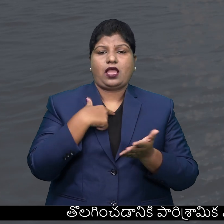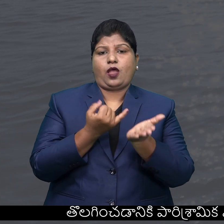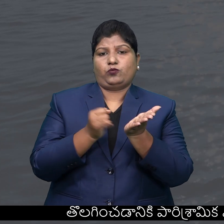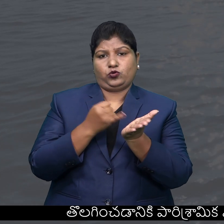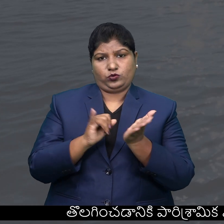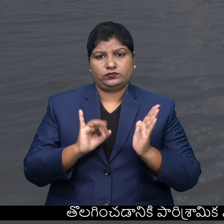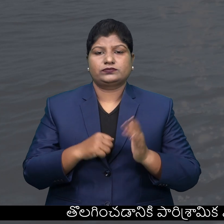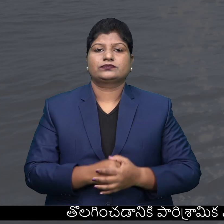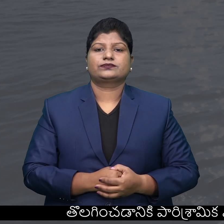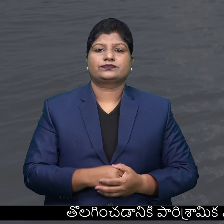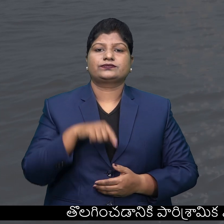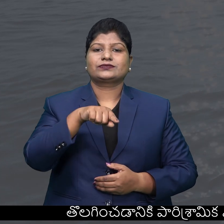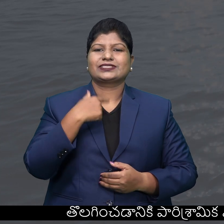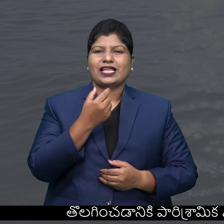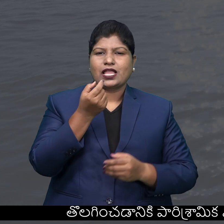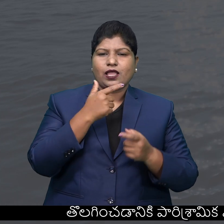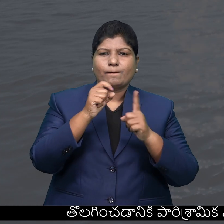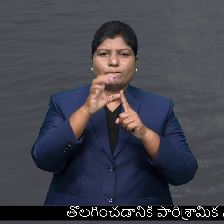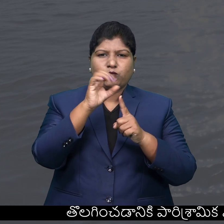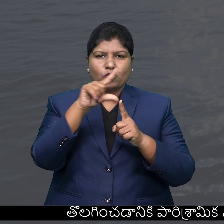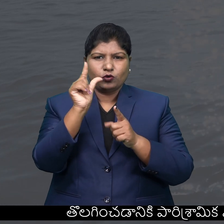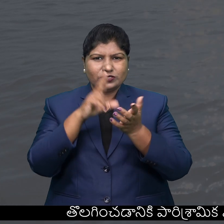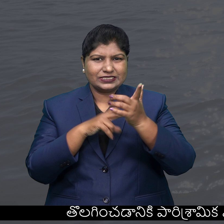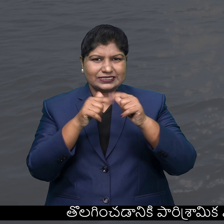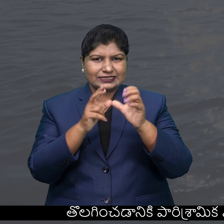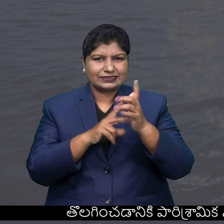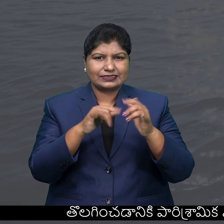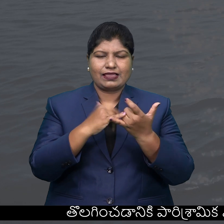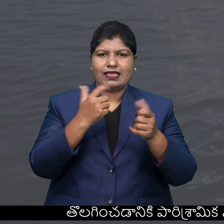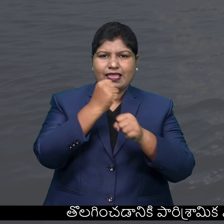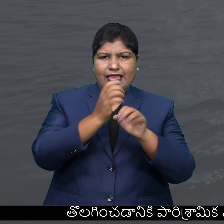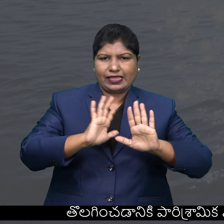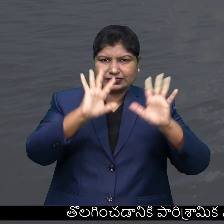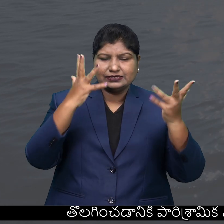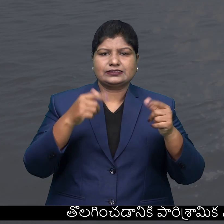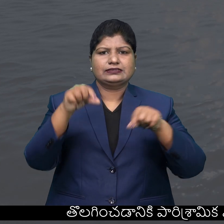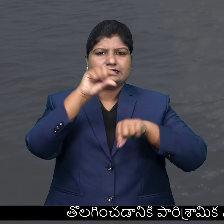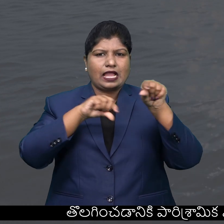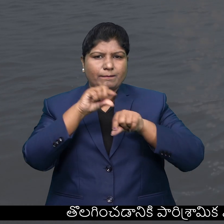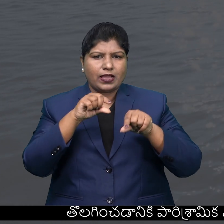తొలగించడానికి పారిశ్రామిక వ్యర్థాలను తప్పనిసరిగా శుద్ధి చేయాలి.